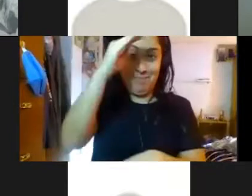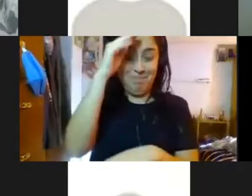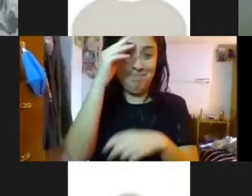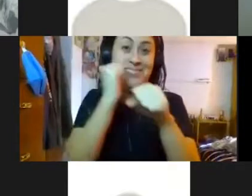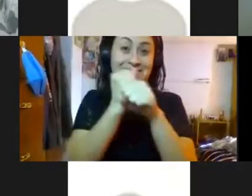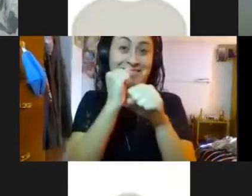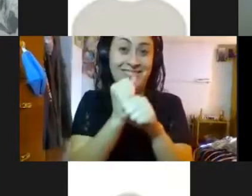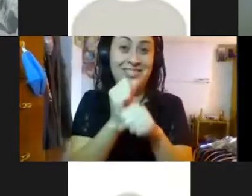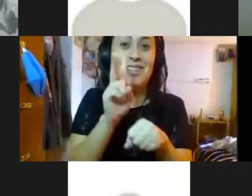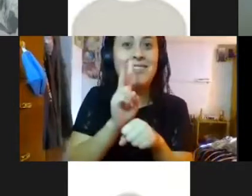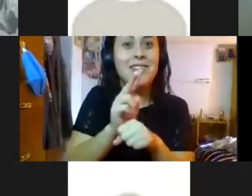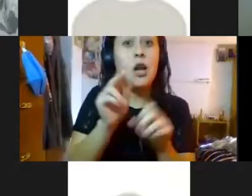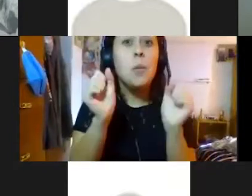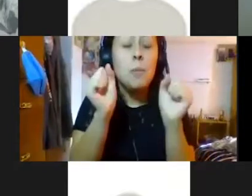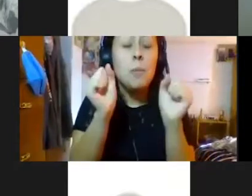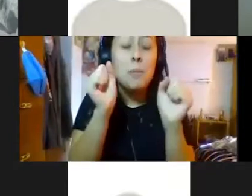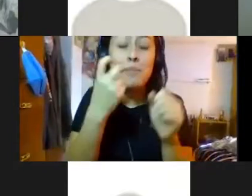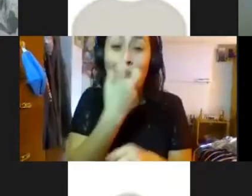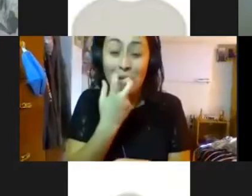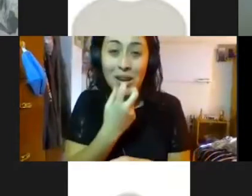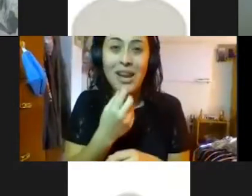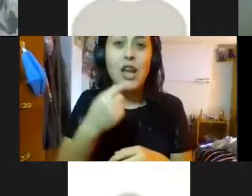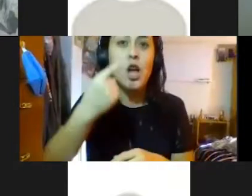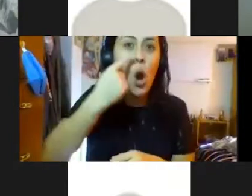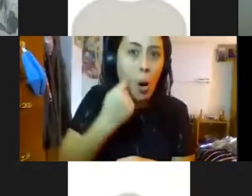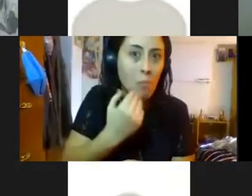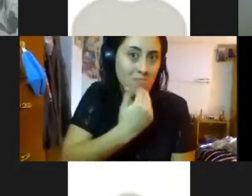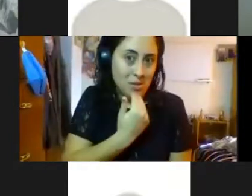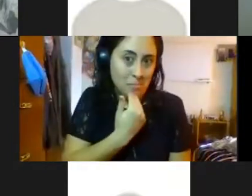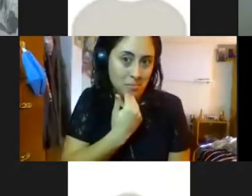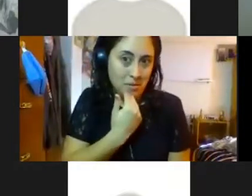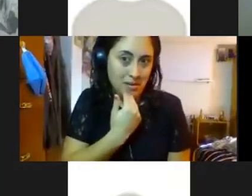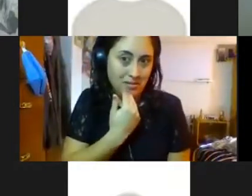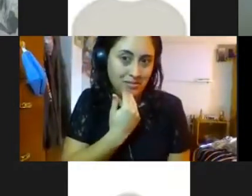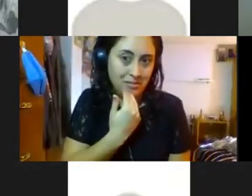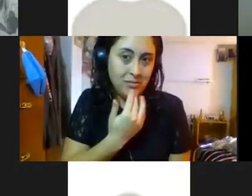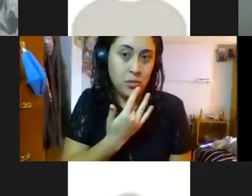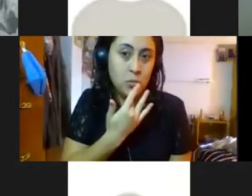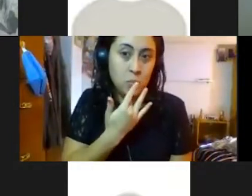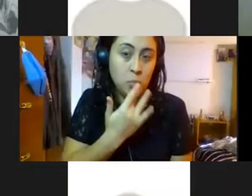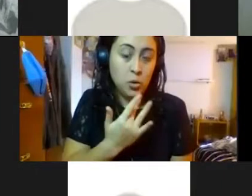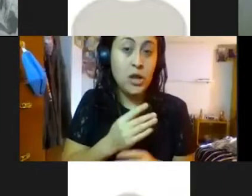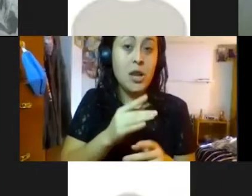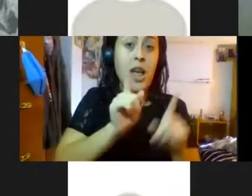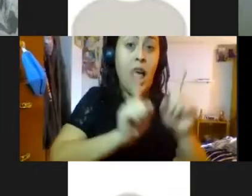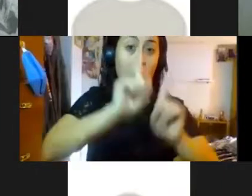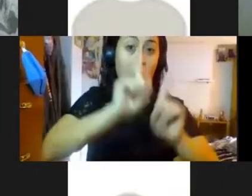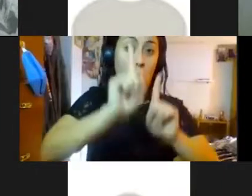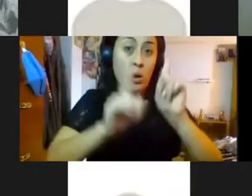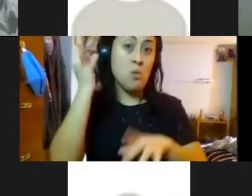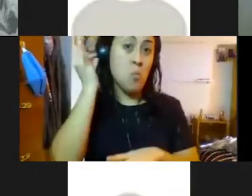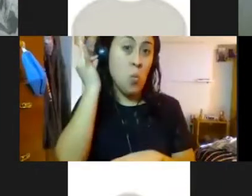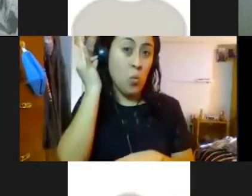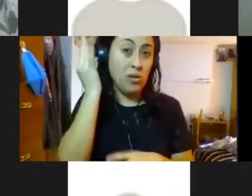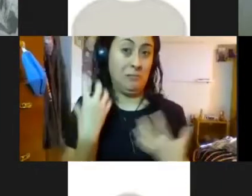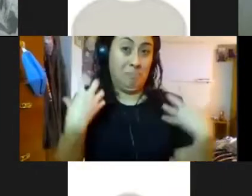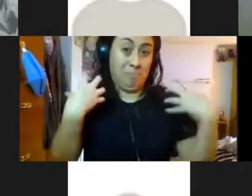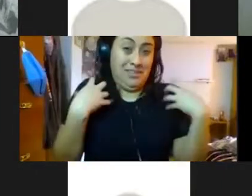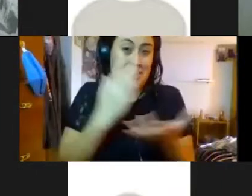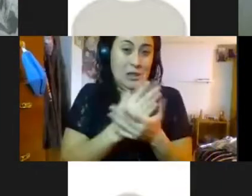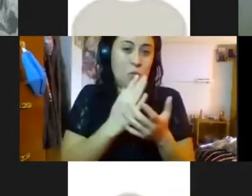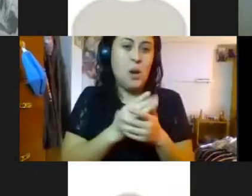de las decisiones de las sostenedoras de las escuelas, que son bastante valientes, porque en general también esa es una dificultad en el